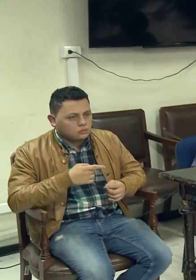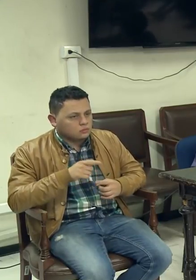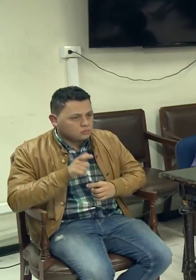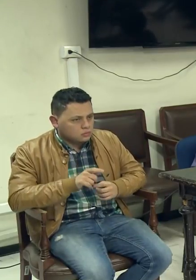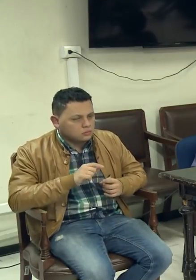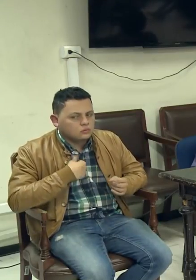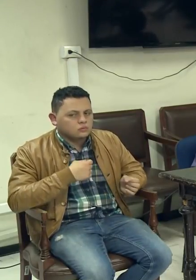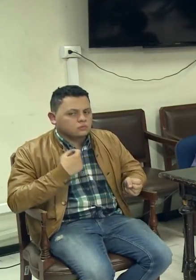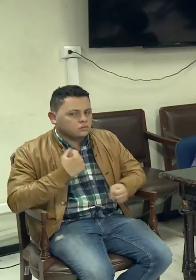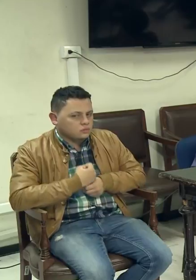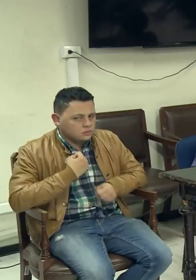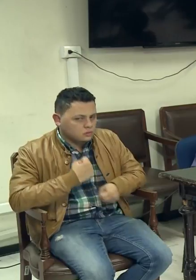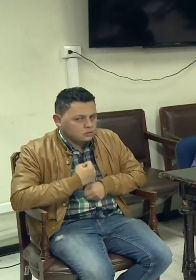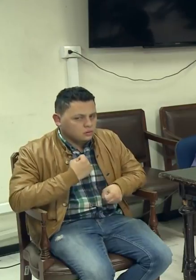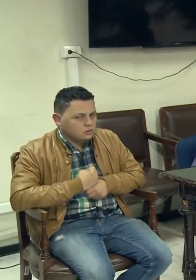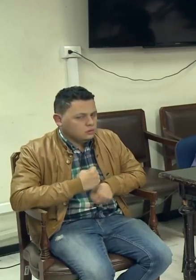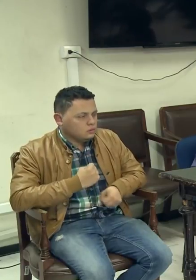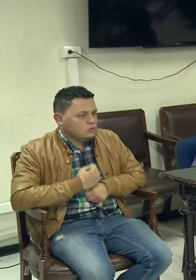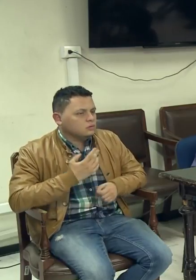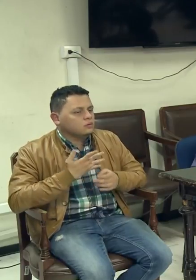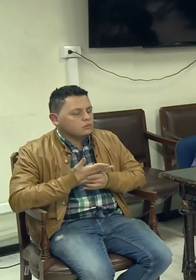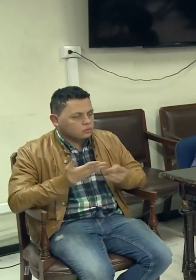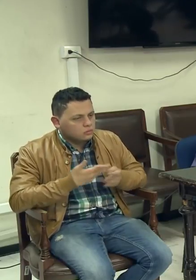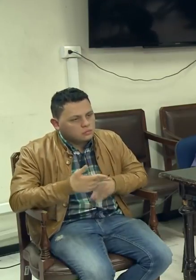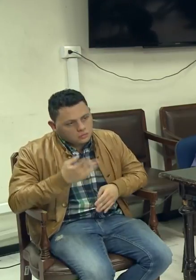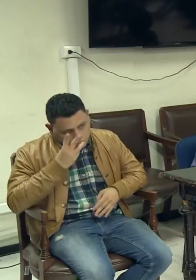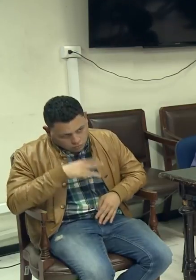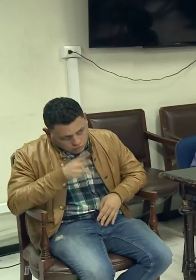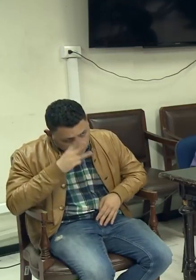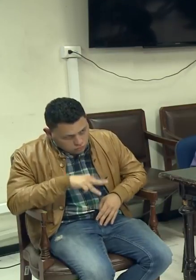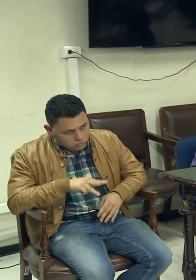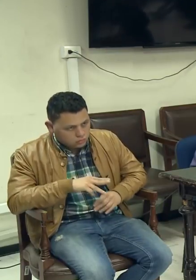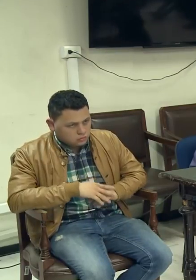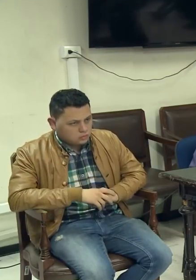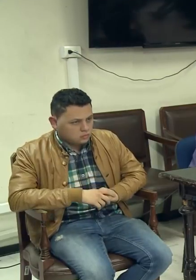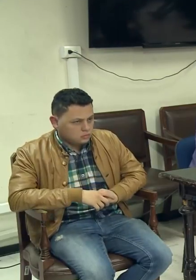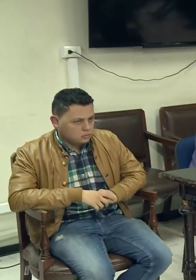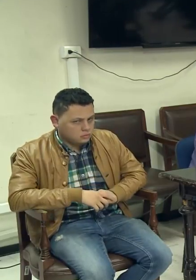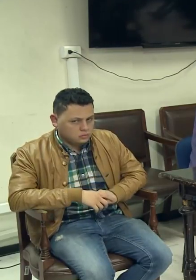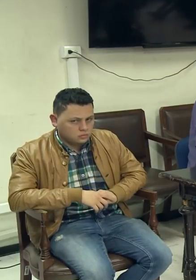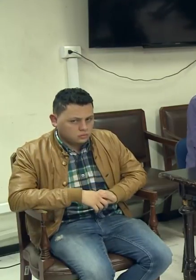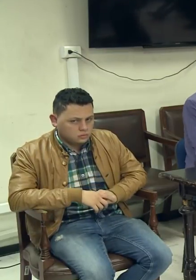trabajo? Y ellas me miraban, estas mexicanas son rarísimas.